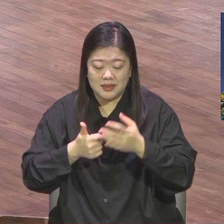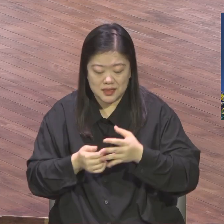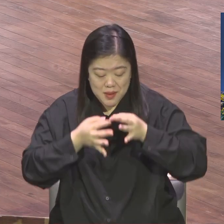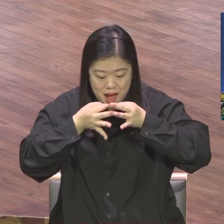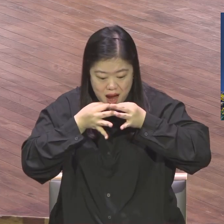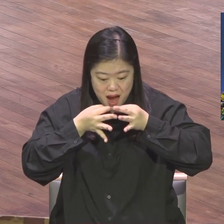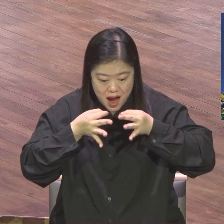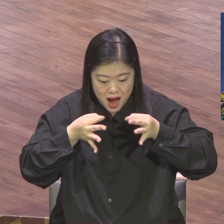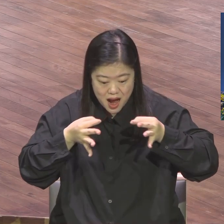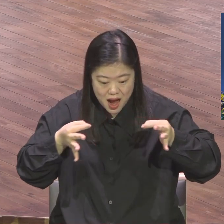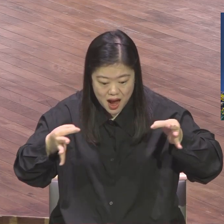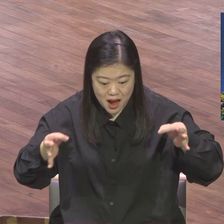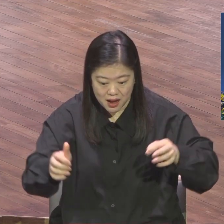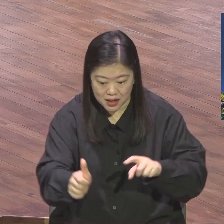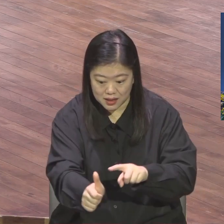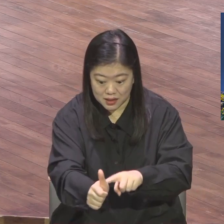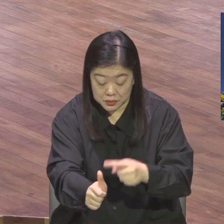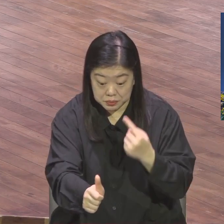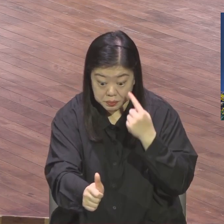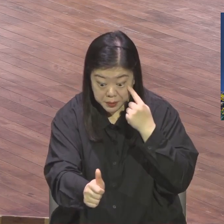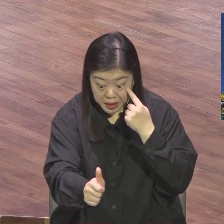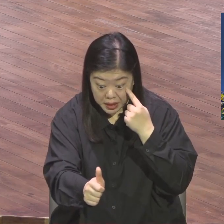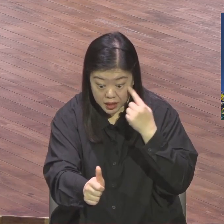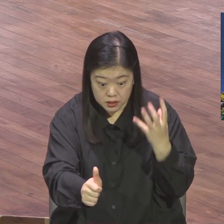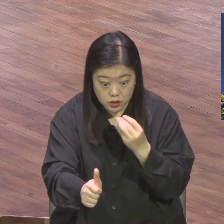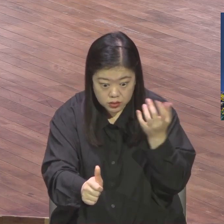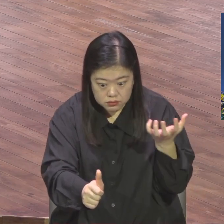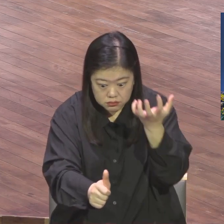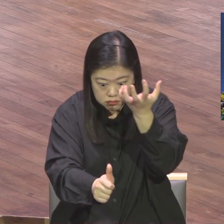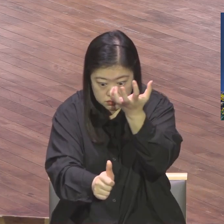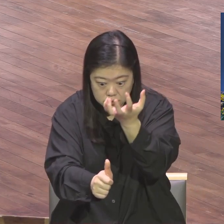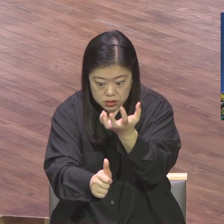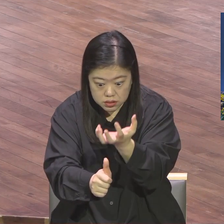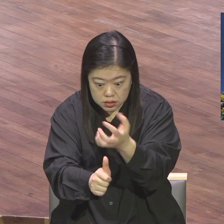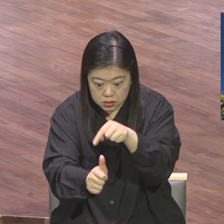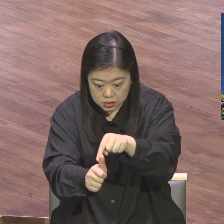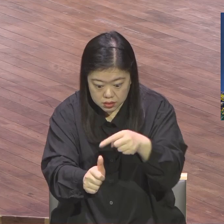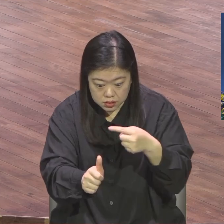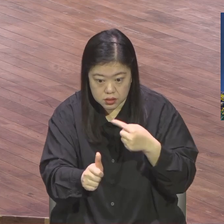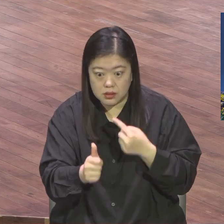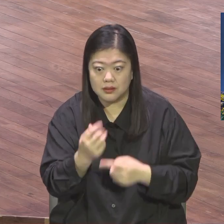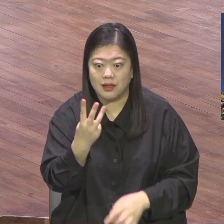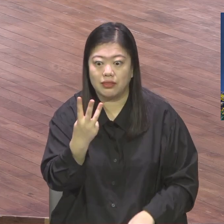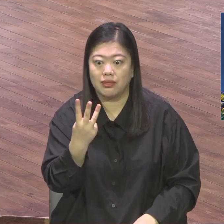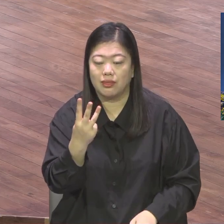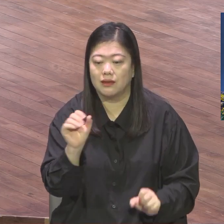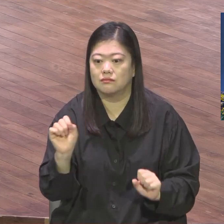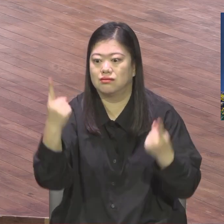비둘기같이 임하시고 성삼위 하나님이 동시에 같이 임한 이 놀라운 장면.